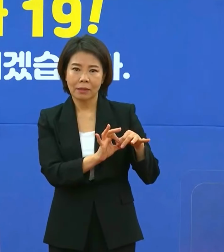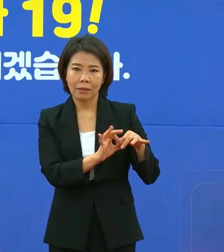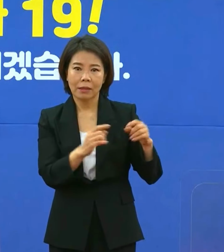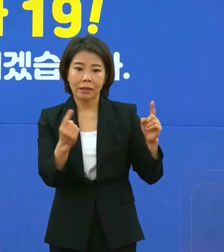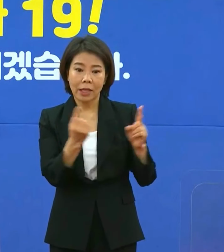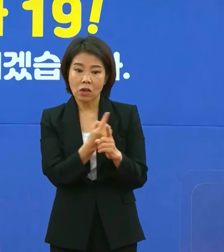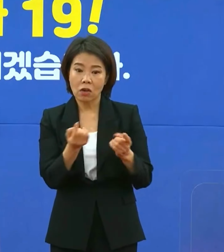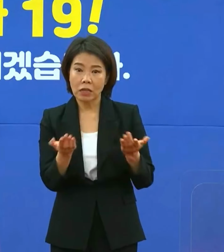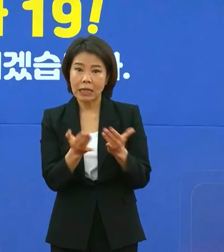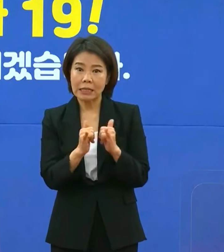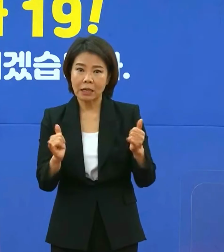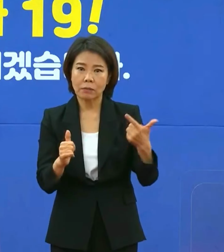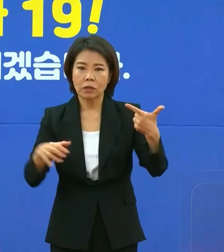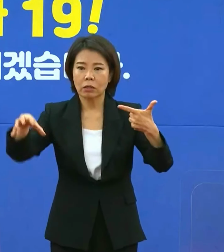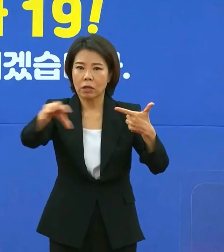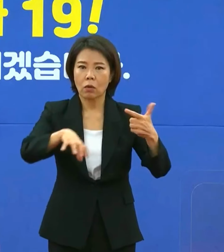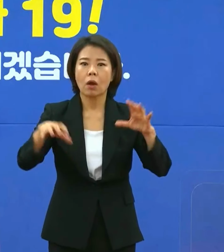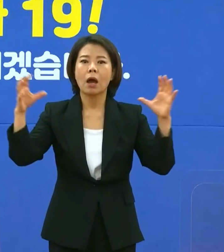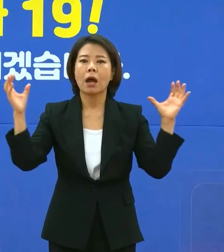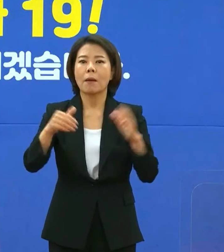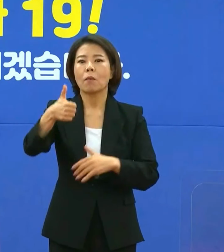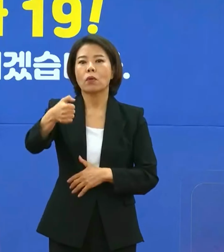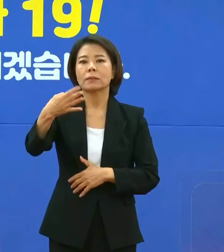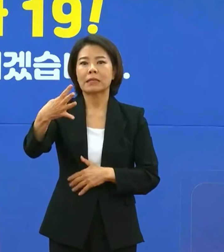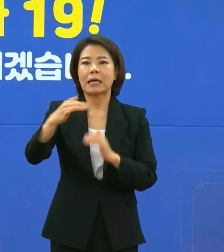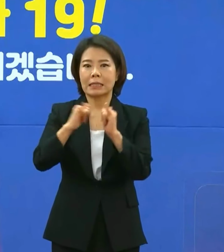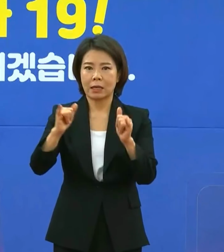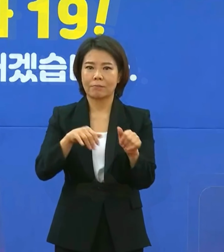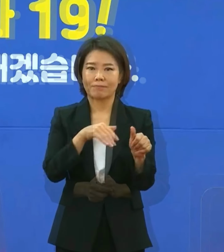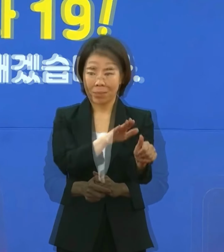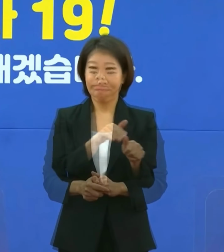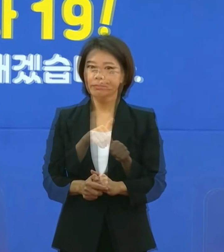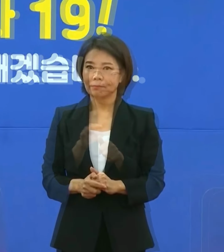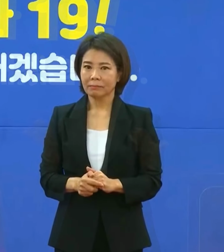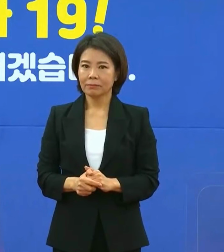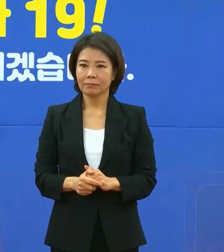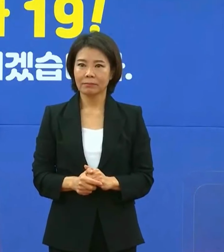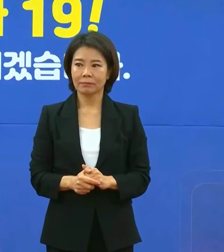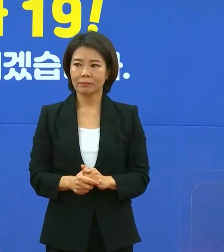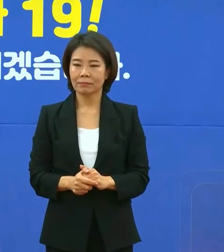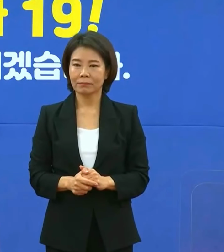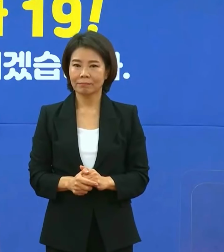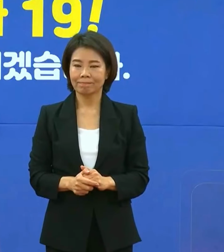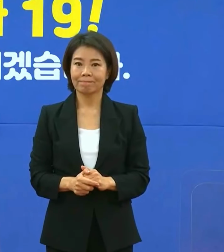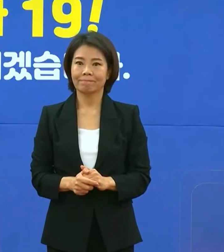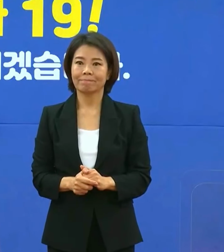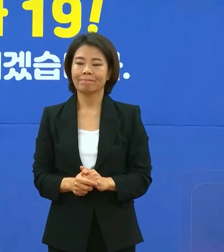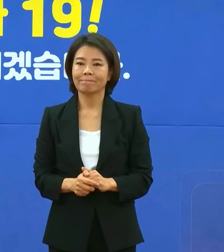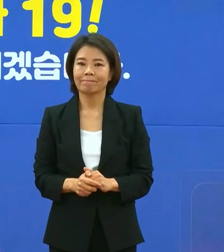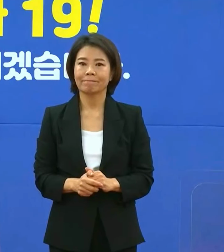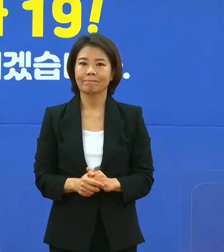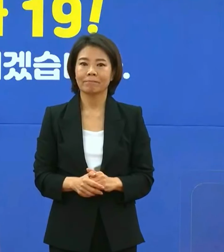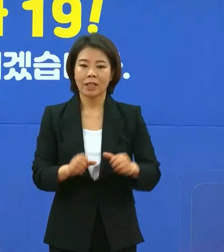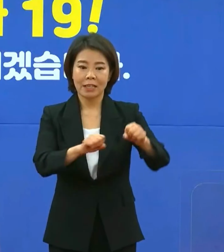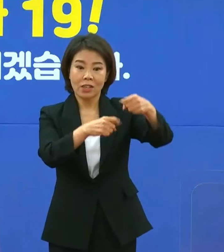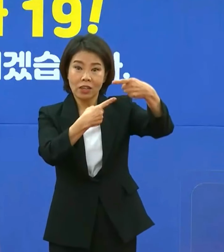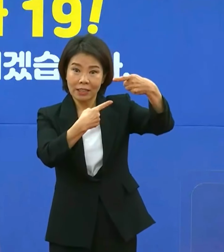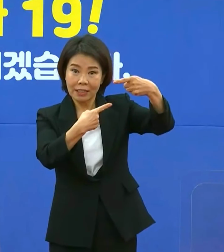인력은 6 대부분 소총 54명이 배치되었습니다 번역 때 은과 전 김병재 입니다 설